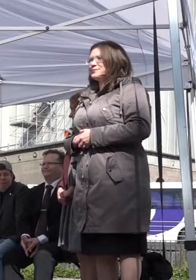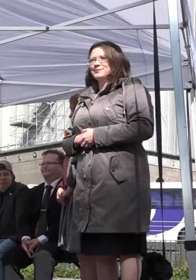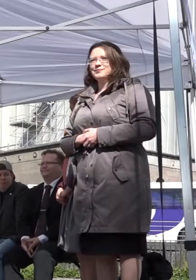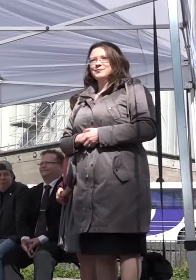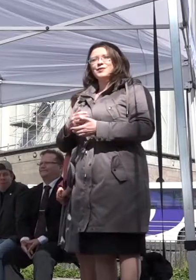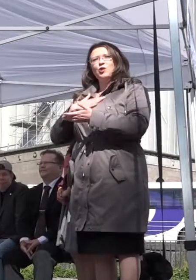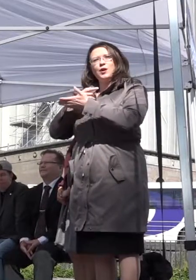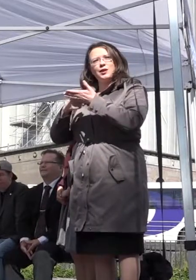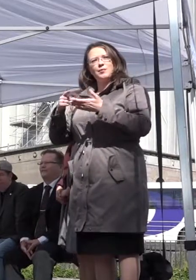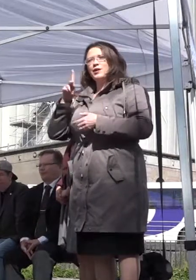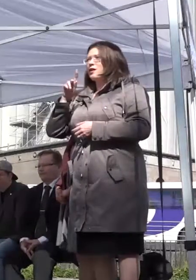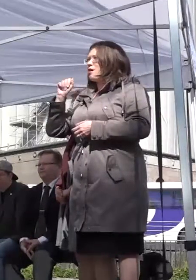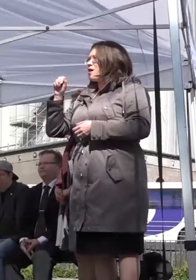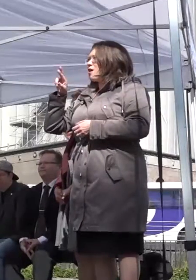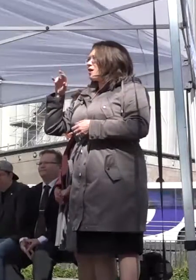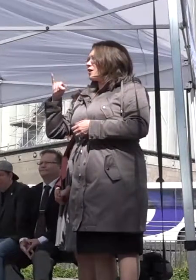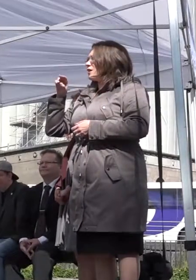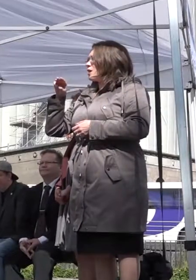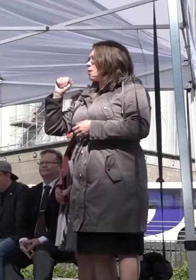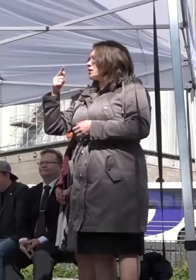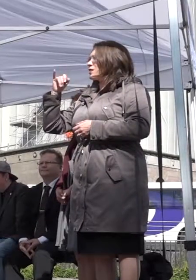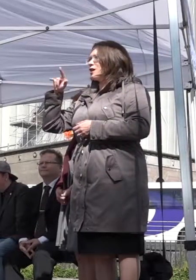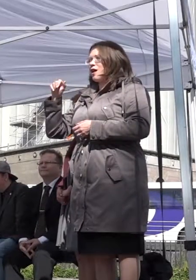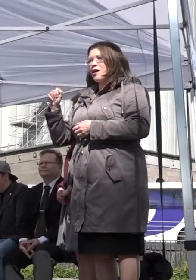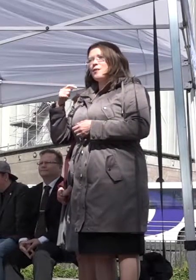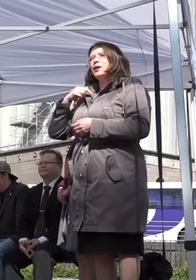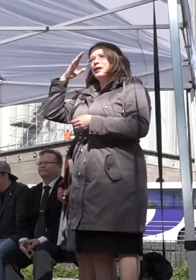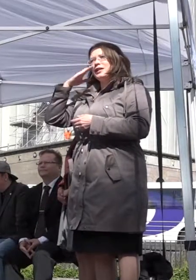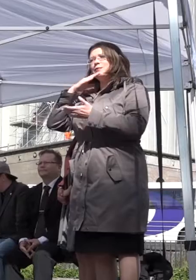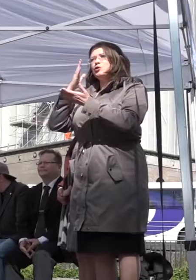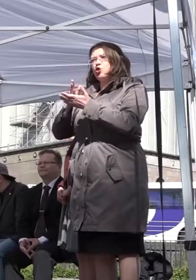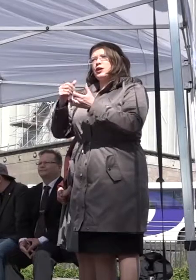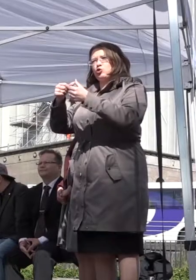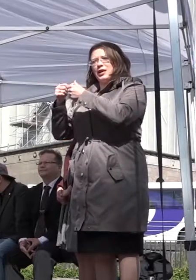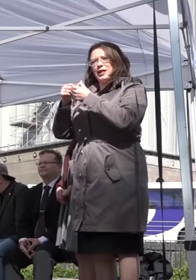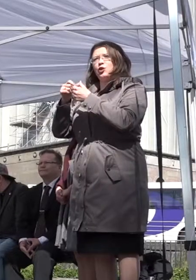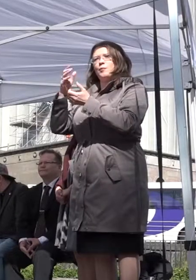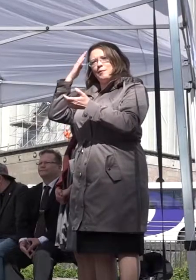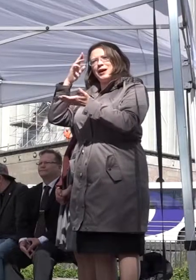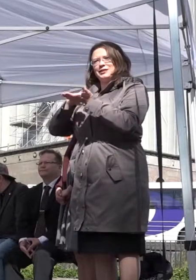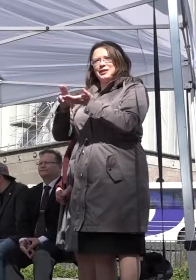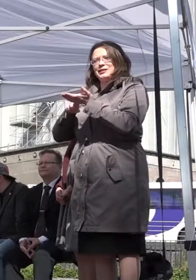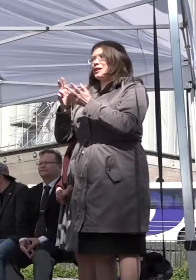Oma nimeni on Kaari Mattila ja olen Ihmisoikeusliitto-nimisen ihmisoikeusjärjestön pääsihteeri.